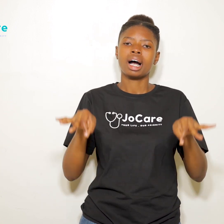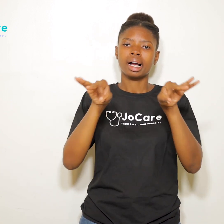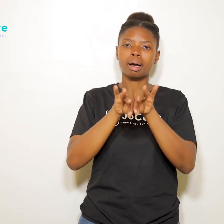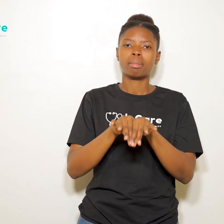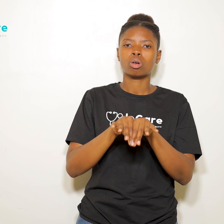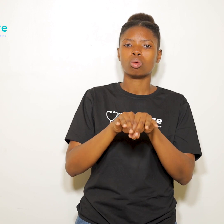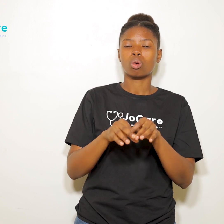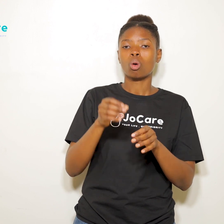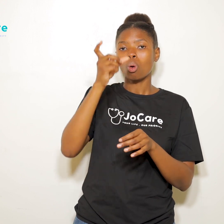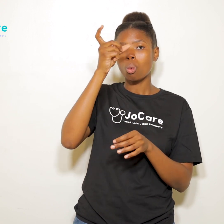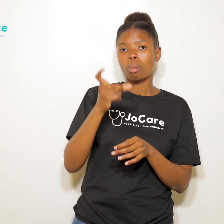kwe?